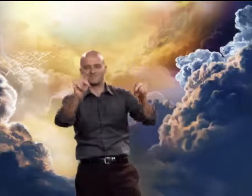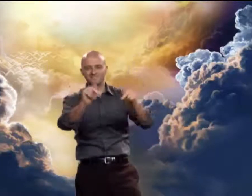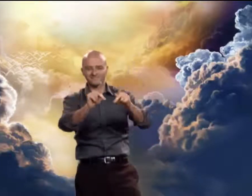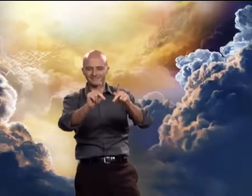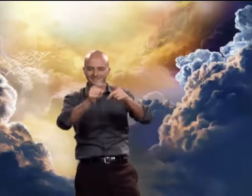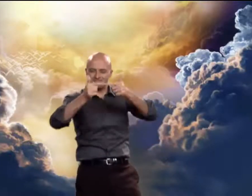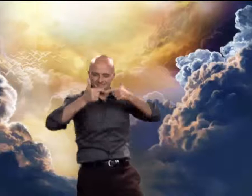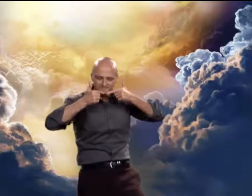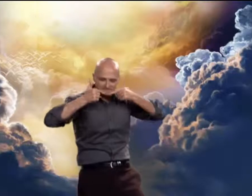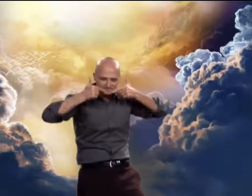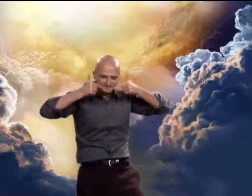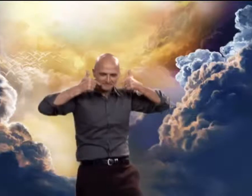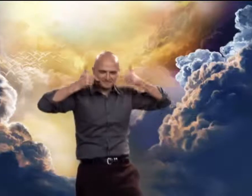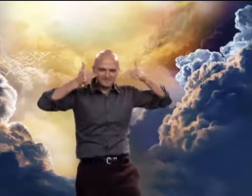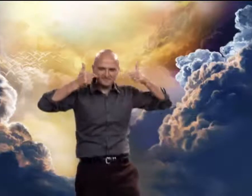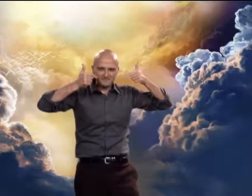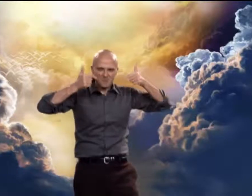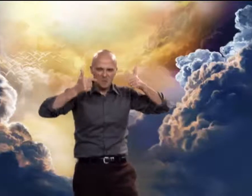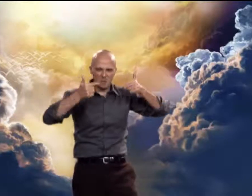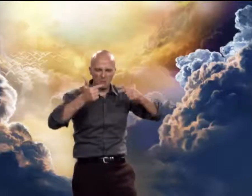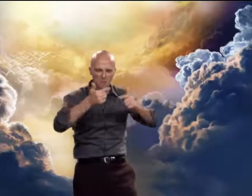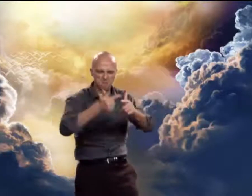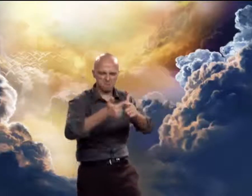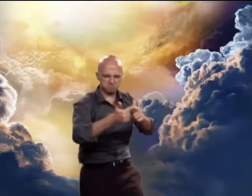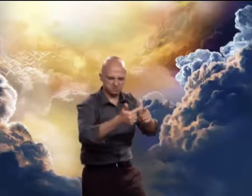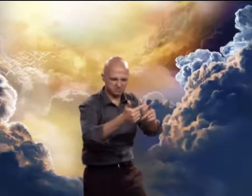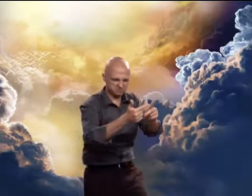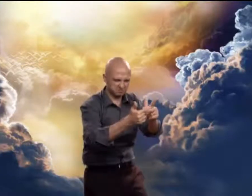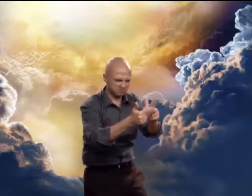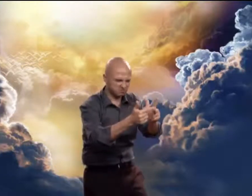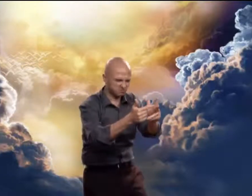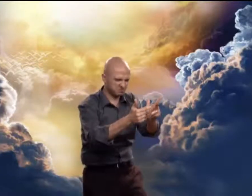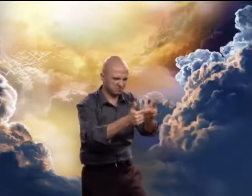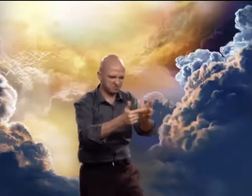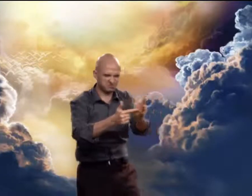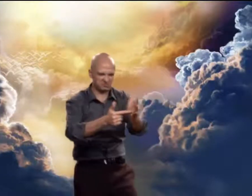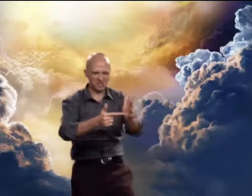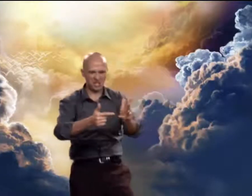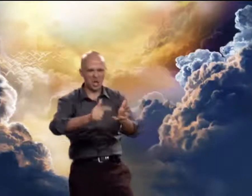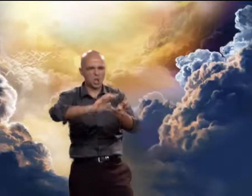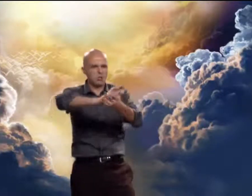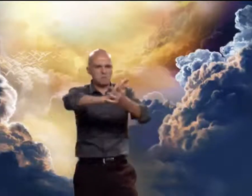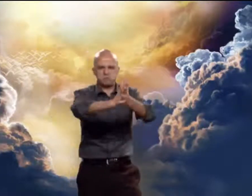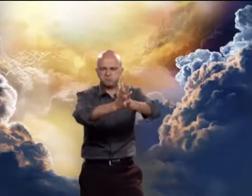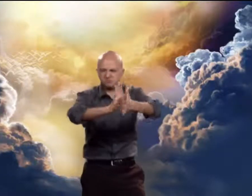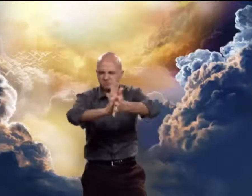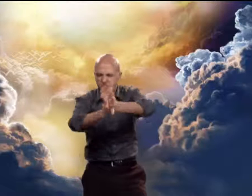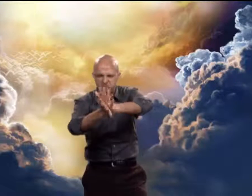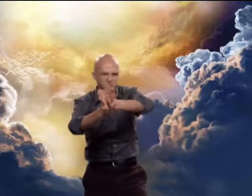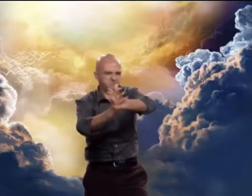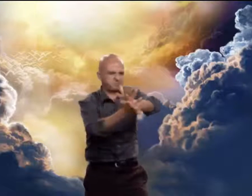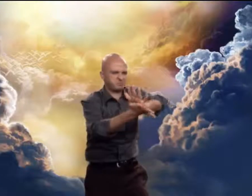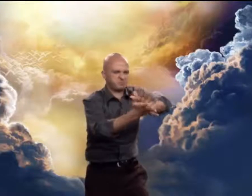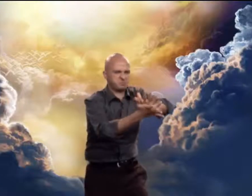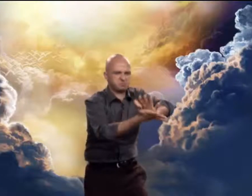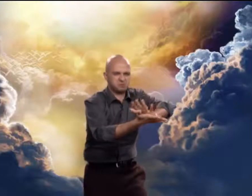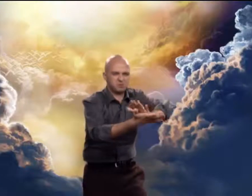esperança. Paulo falou sobre a ressurreição que ocorrerá por ocasião do retorno do Salvador, quando os mortos em Cristo